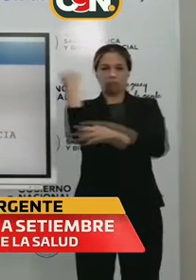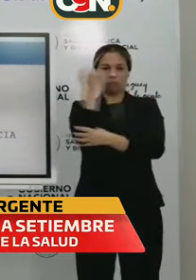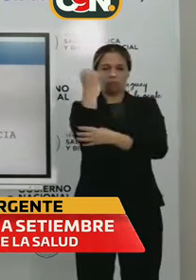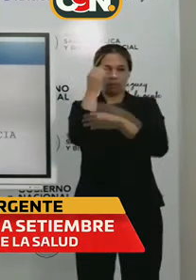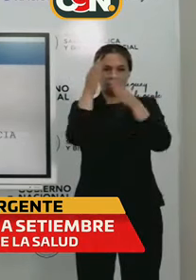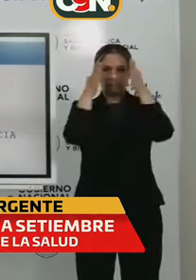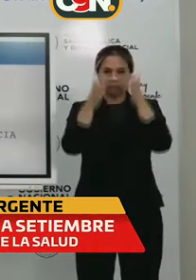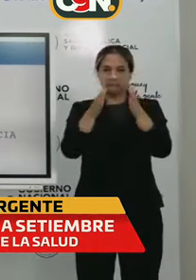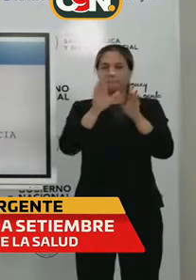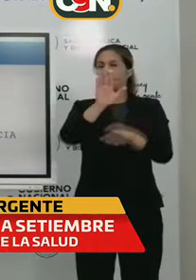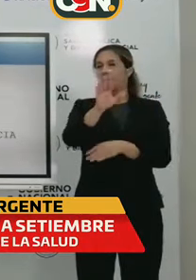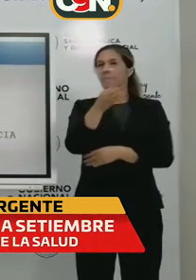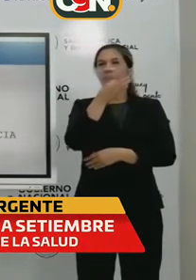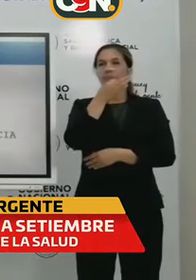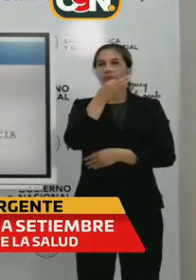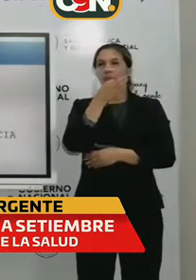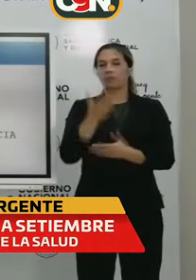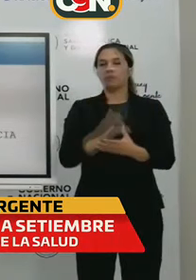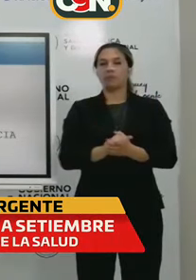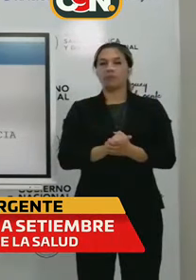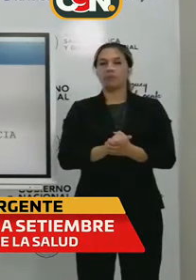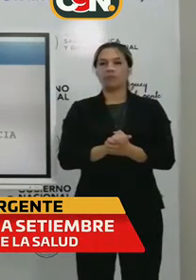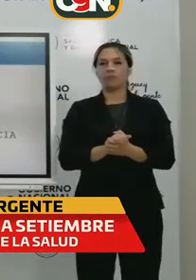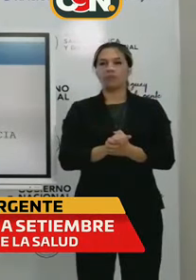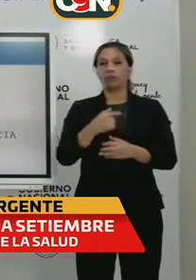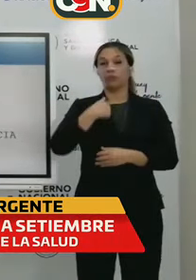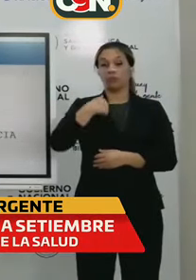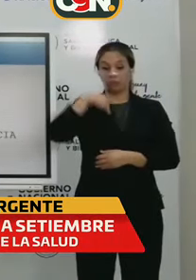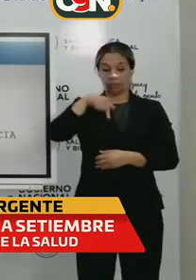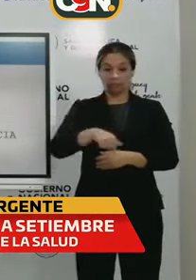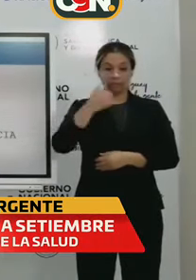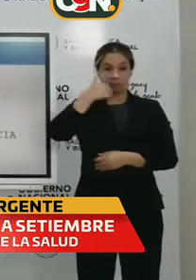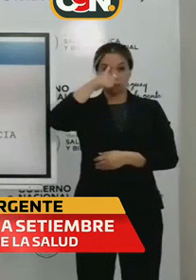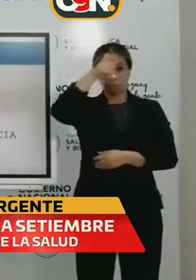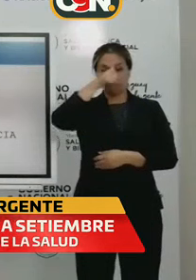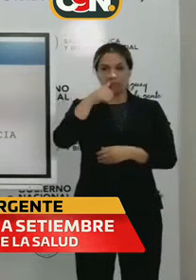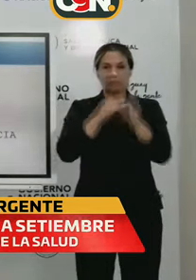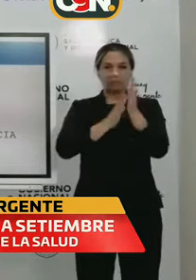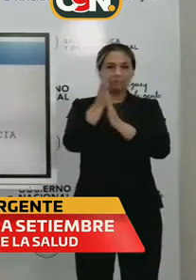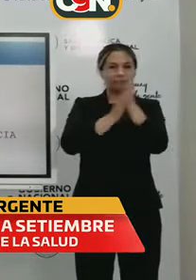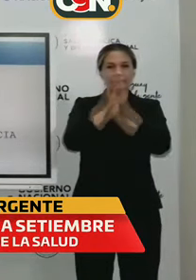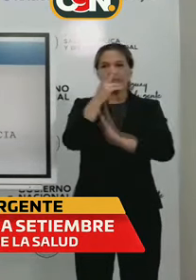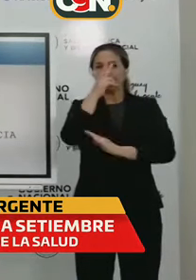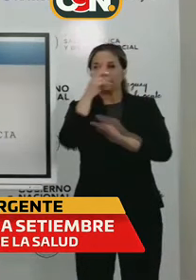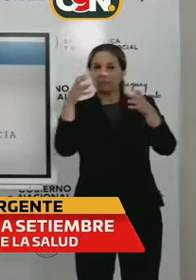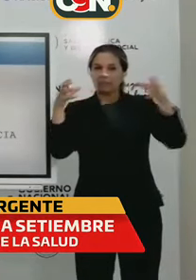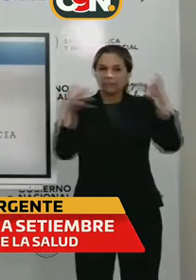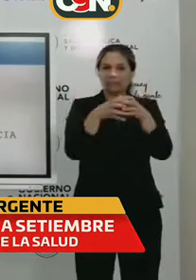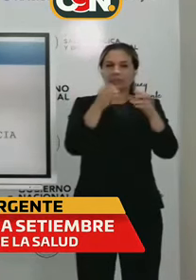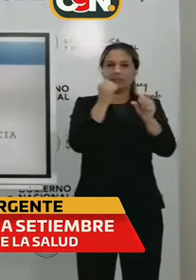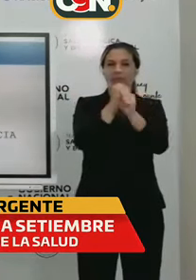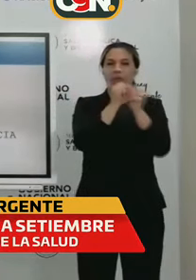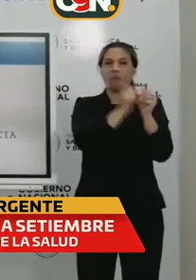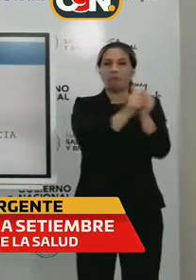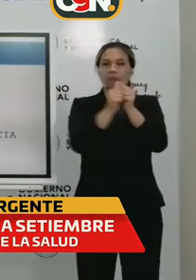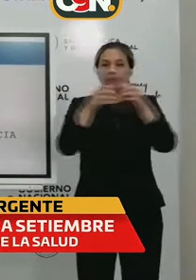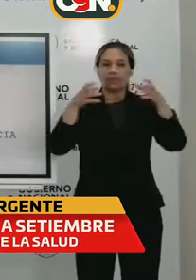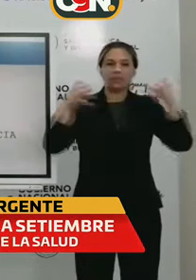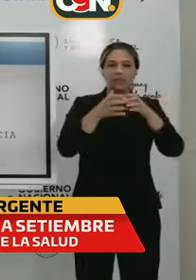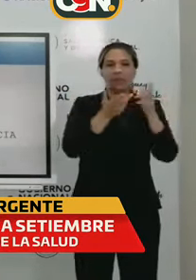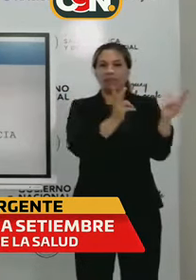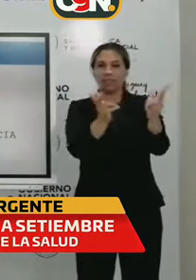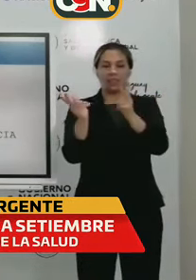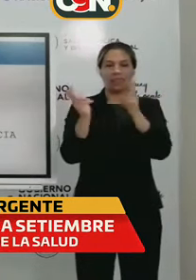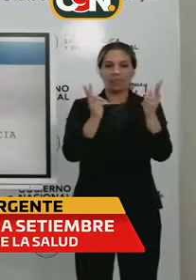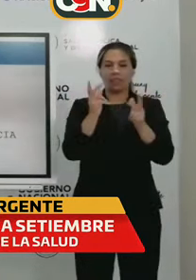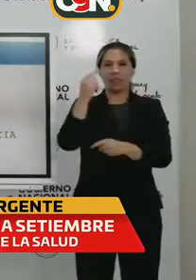Voy a poner un ejemplo. Me quiero reunir este fin de semana con mi compañero de trabajo. Intentemos de que